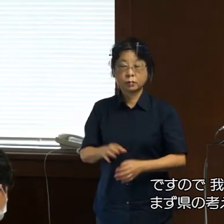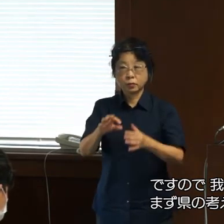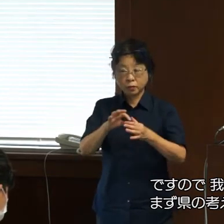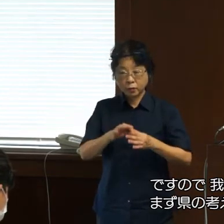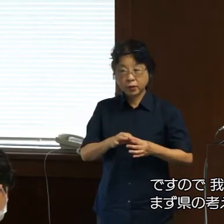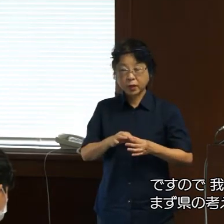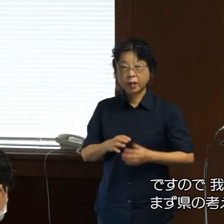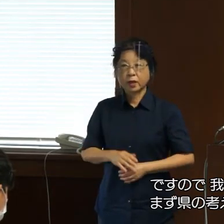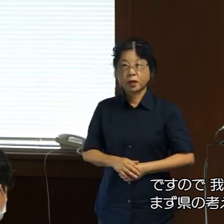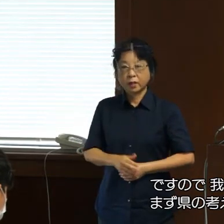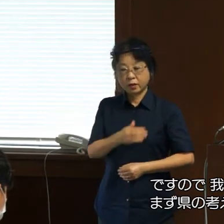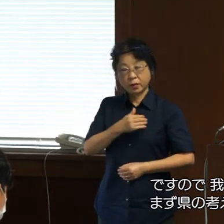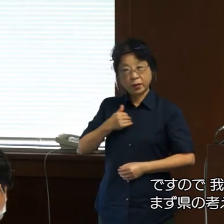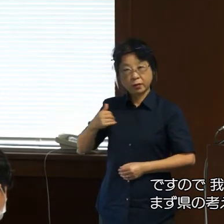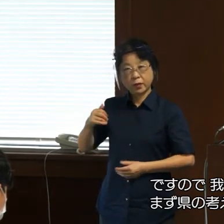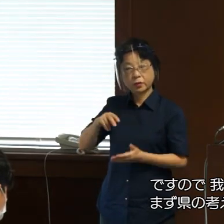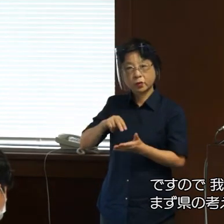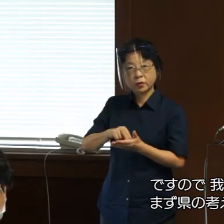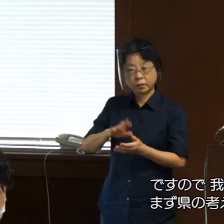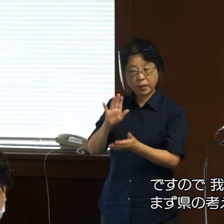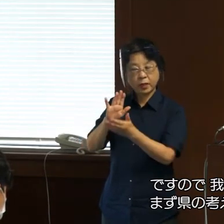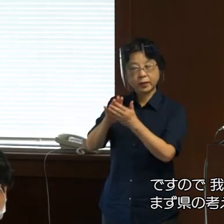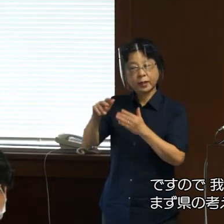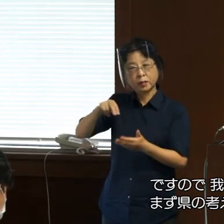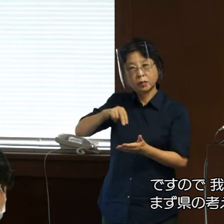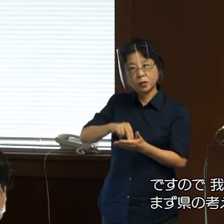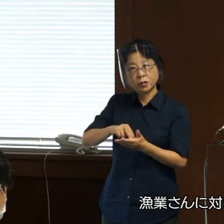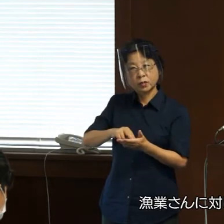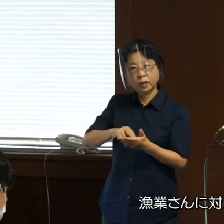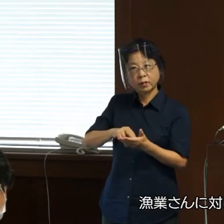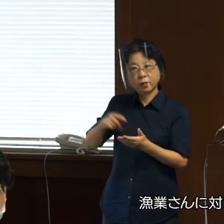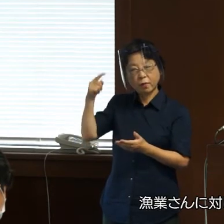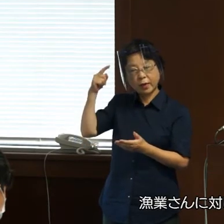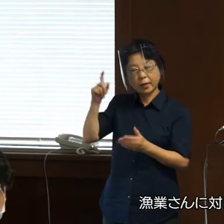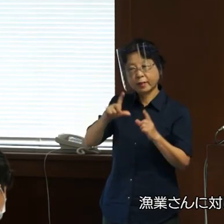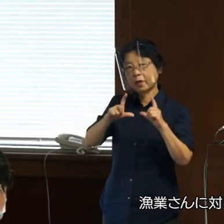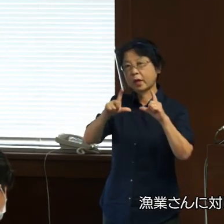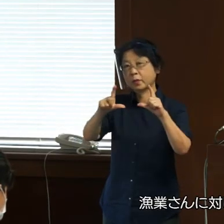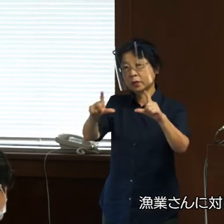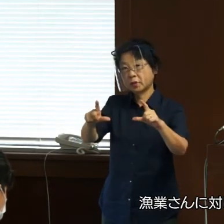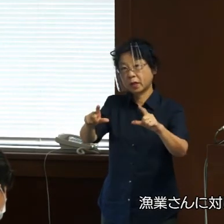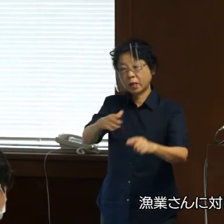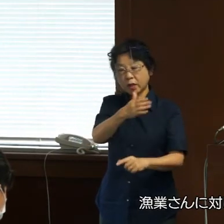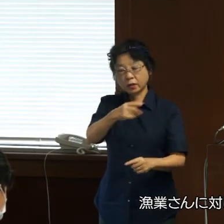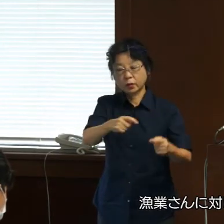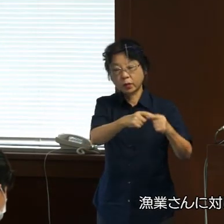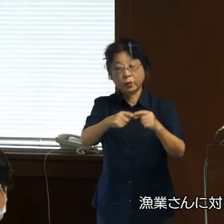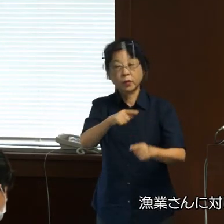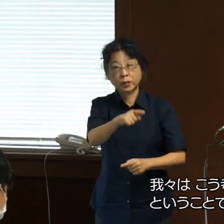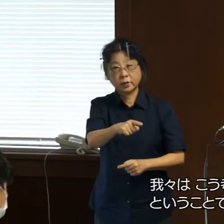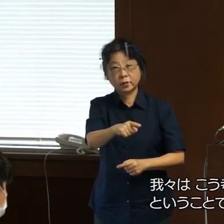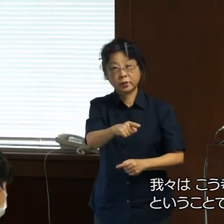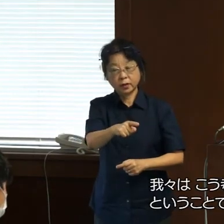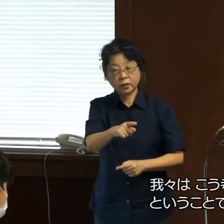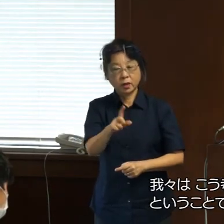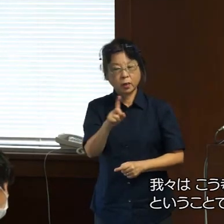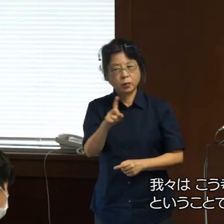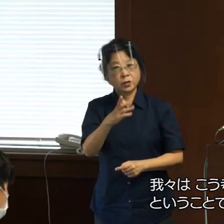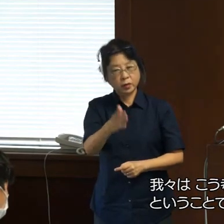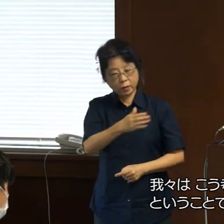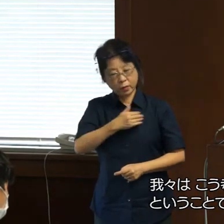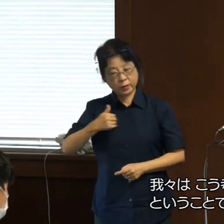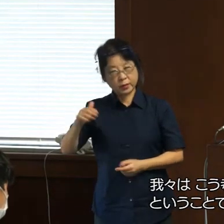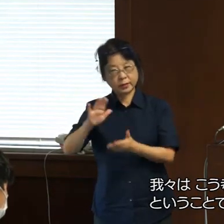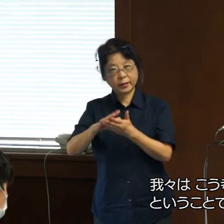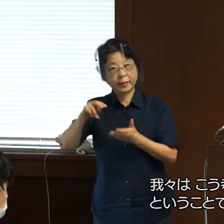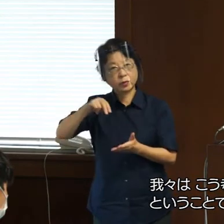我々とすると、まず県の考え方は発表したので、漁協さんに対してどうされますかと、我々はこう考えるけれ